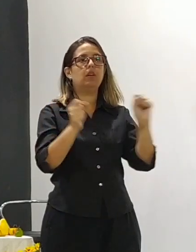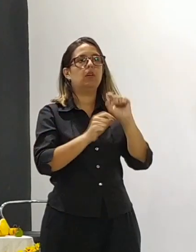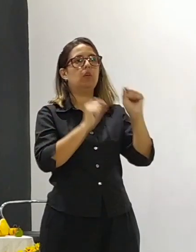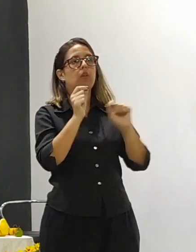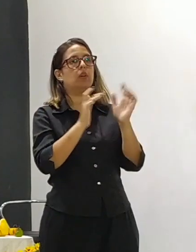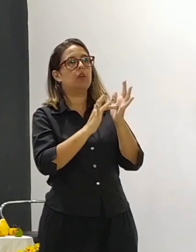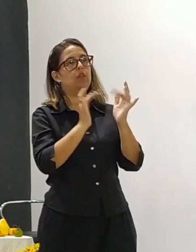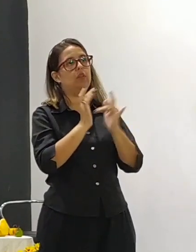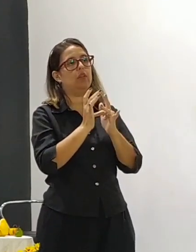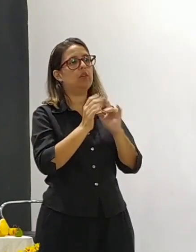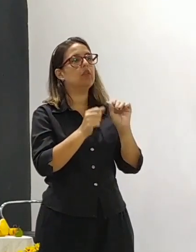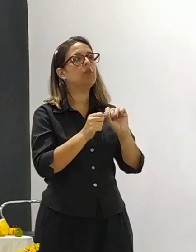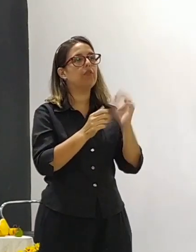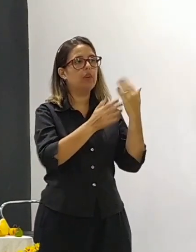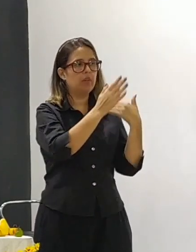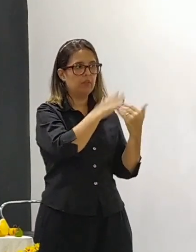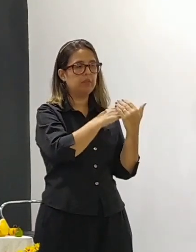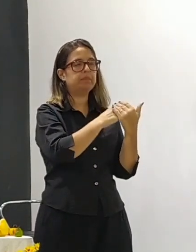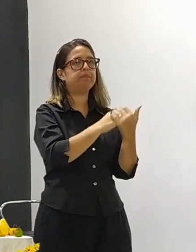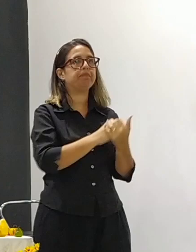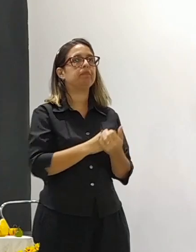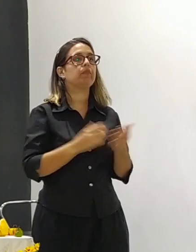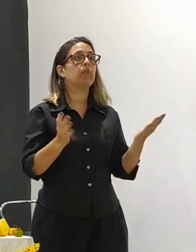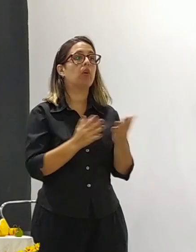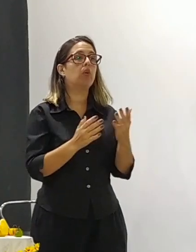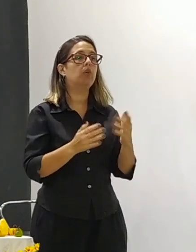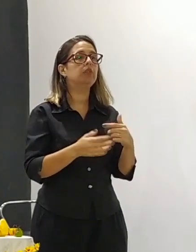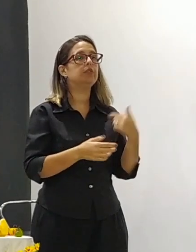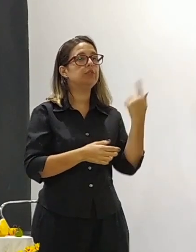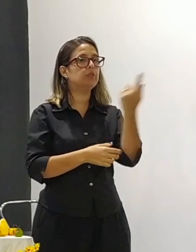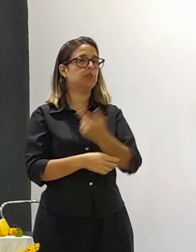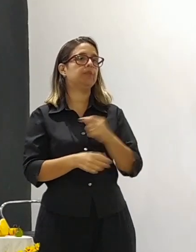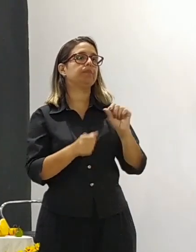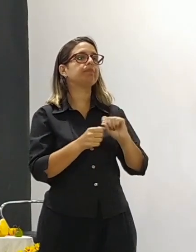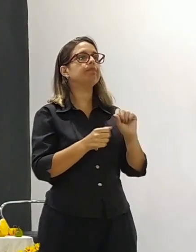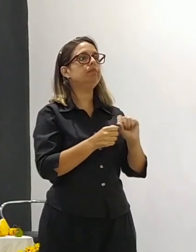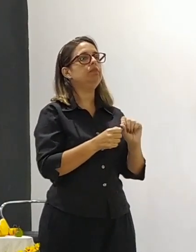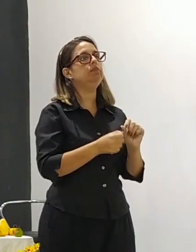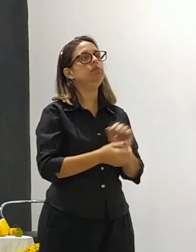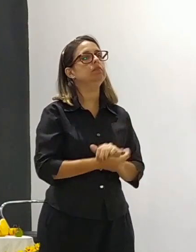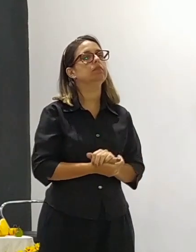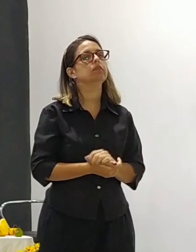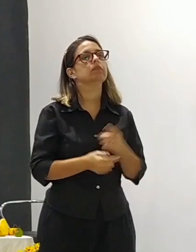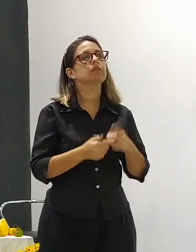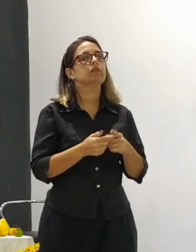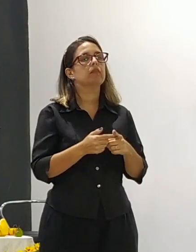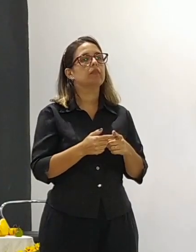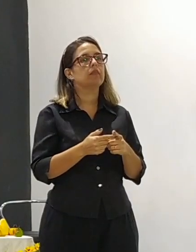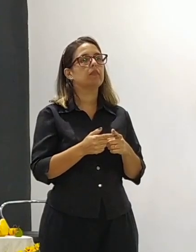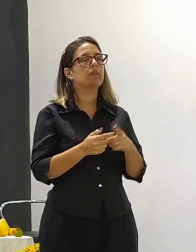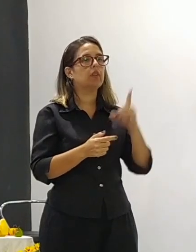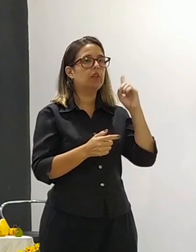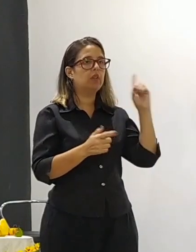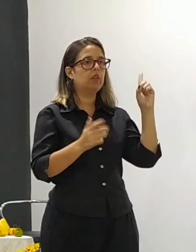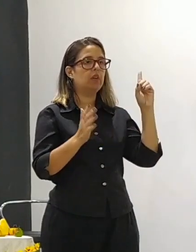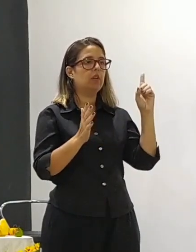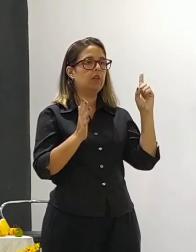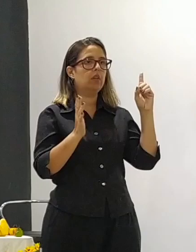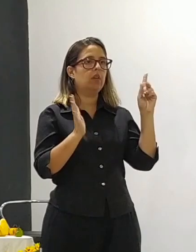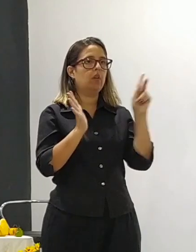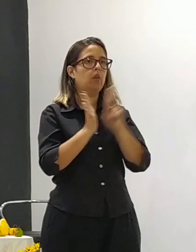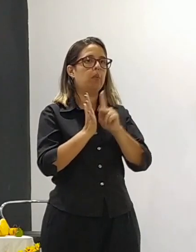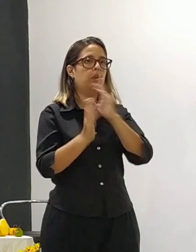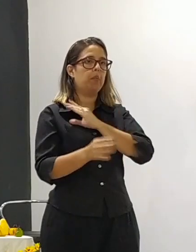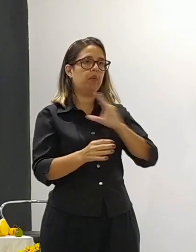Jesus fez. O que Jesus fez, hoje quem faz é você. Porque Deus estava em Cristo. E Cristo hoje está